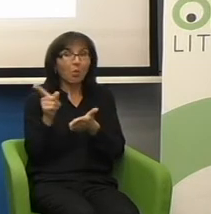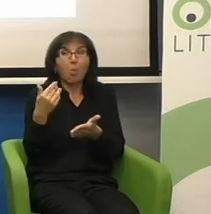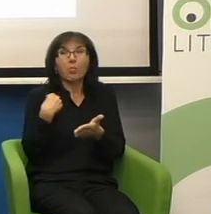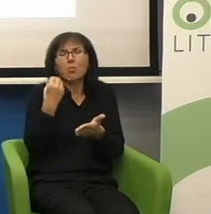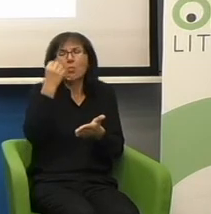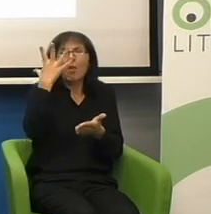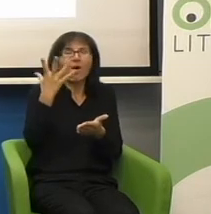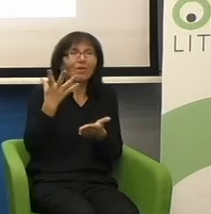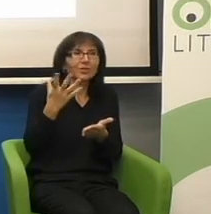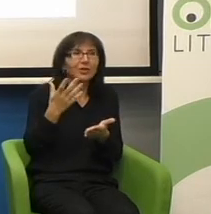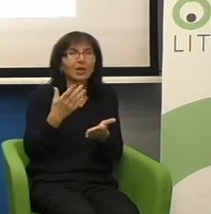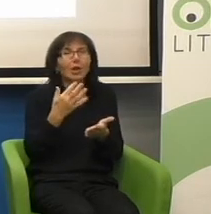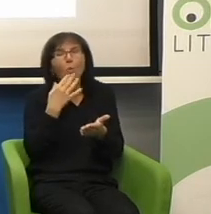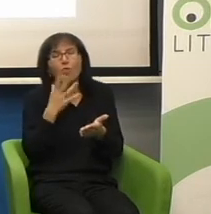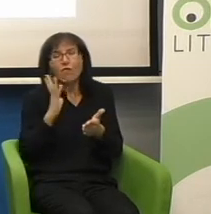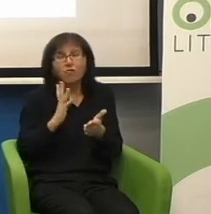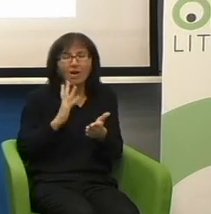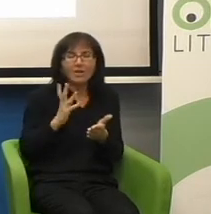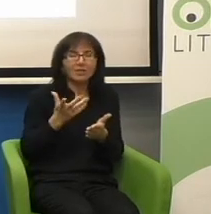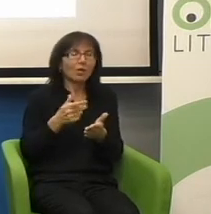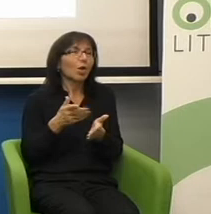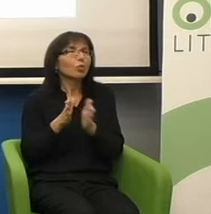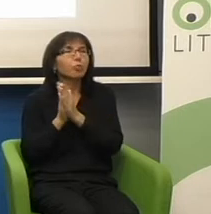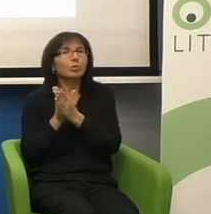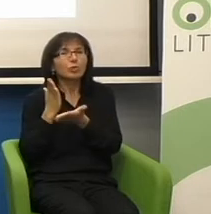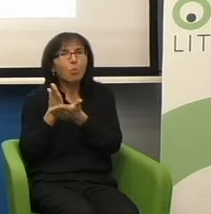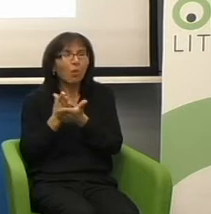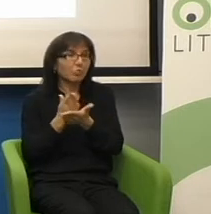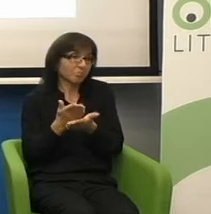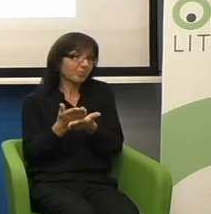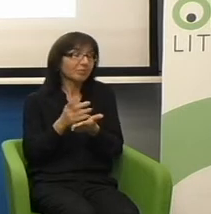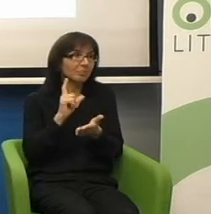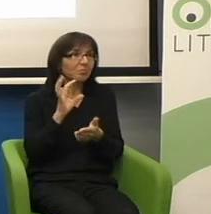tak ją przekonywałem, że warto. Ja, no właściwie dlaczego nie?